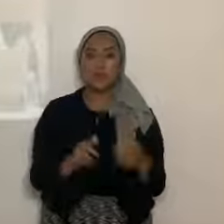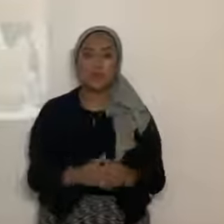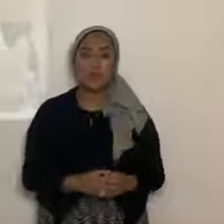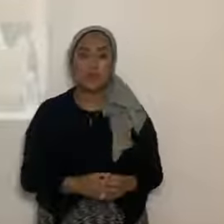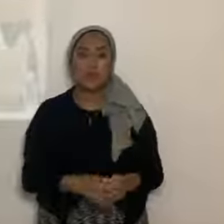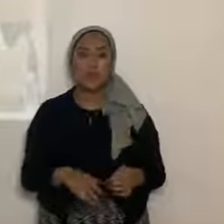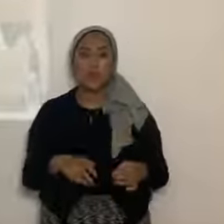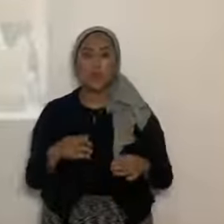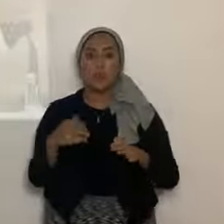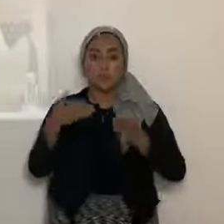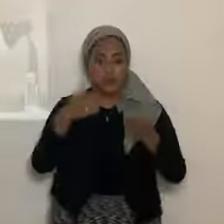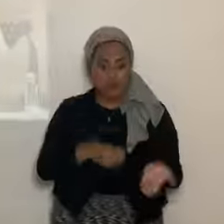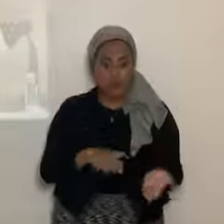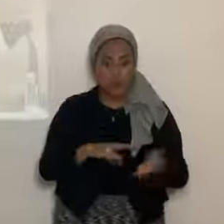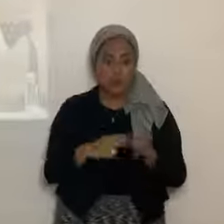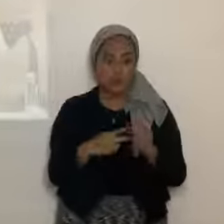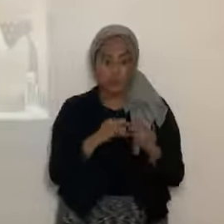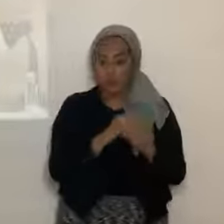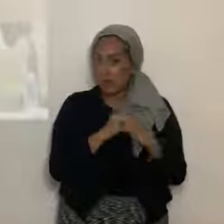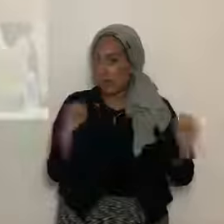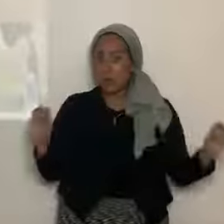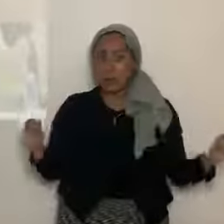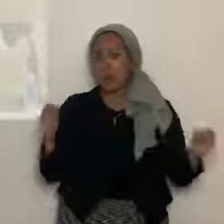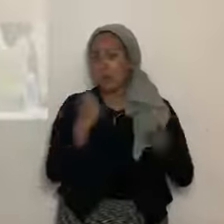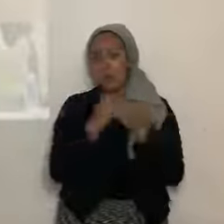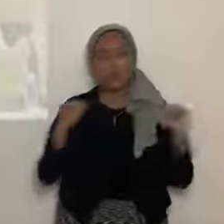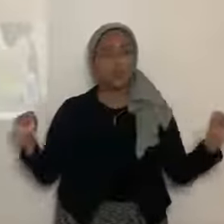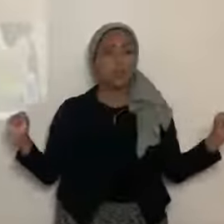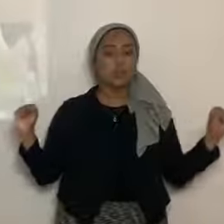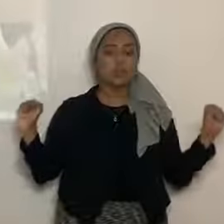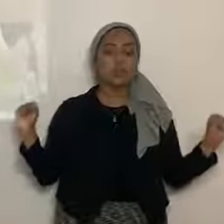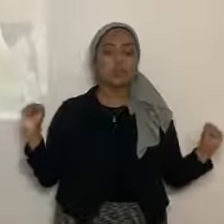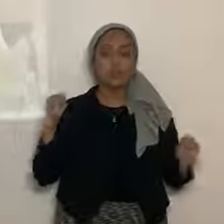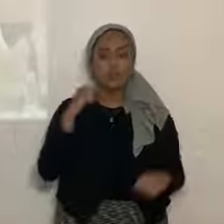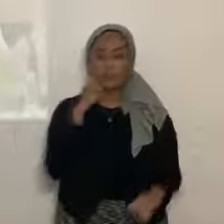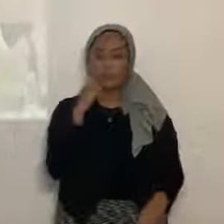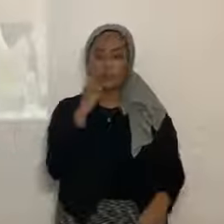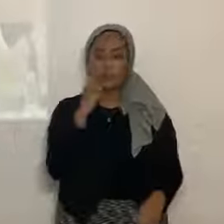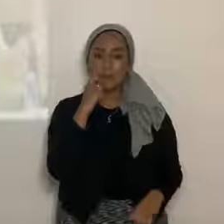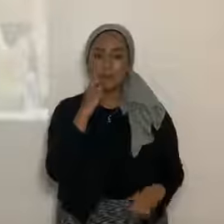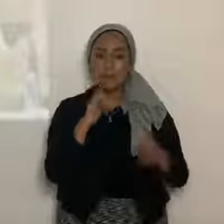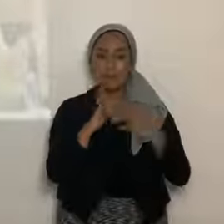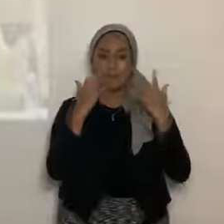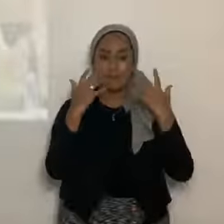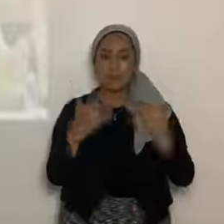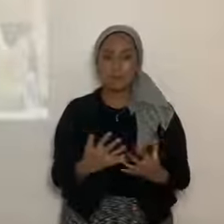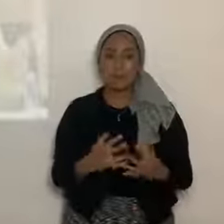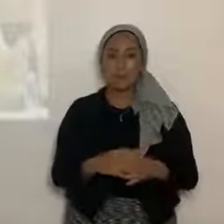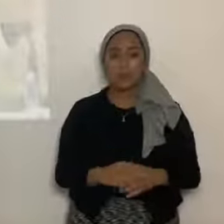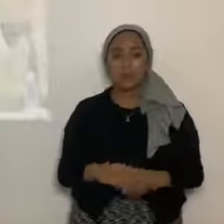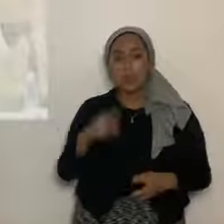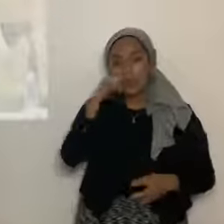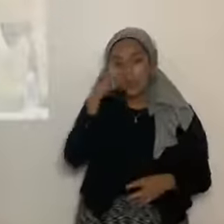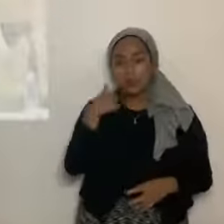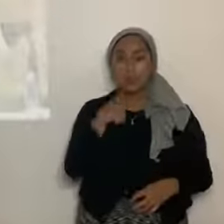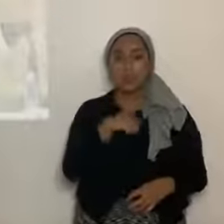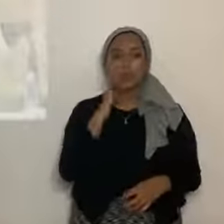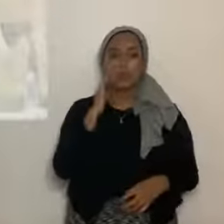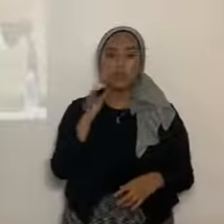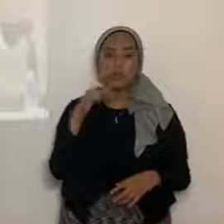en muerte es que no hay salvación, hermanos. Eso sería terrible, porque seríamos mentirosos si decimos